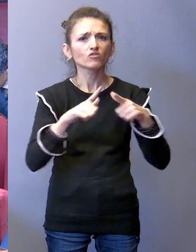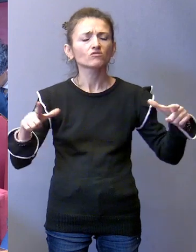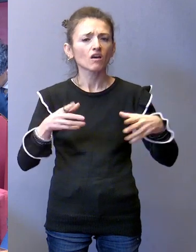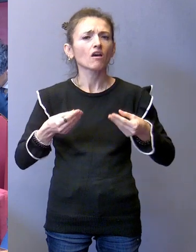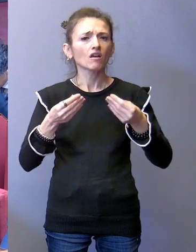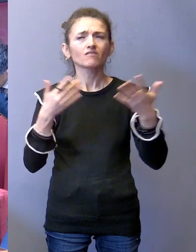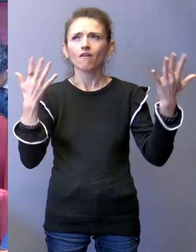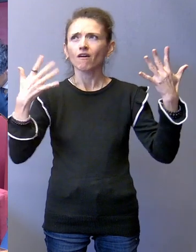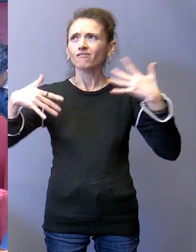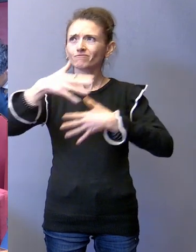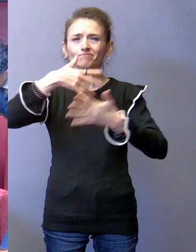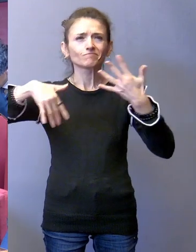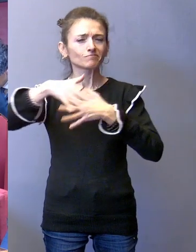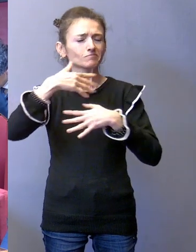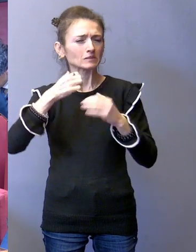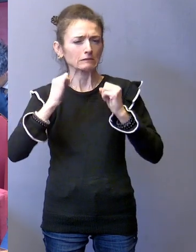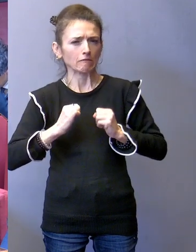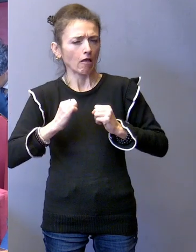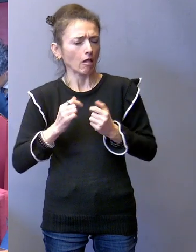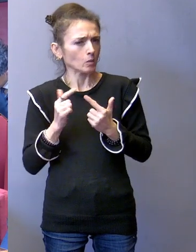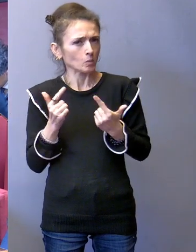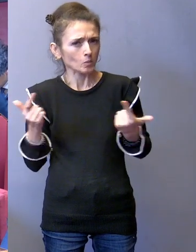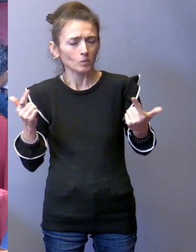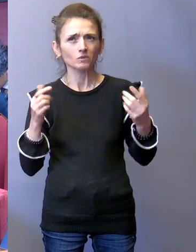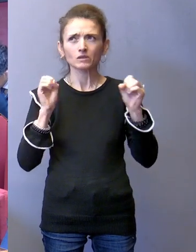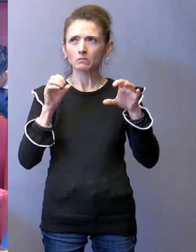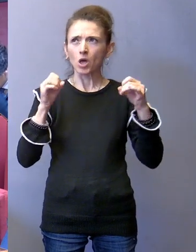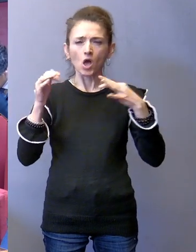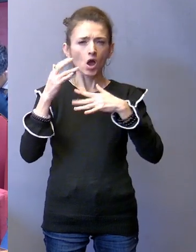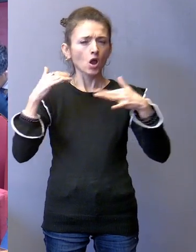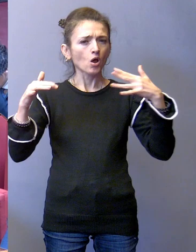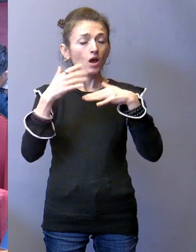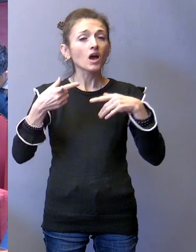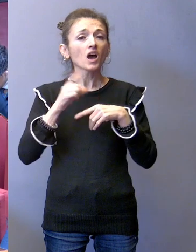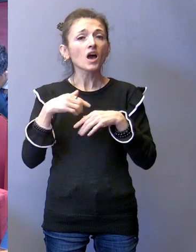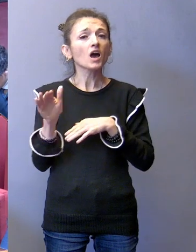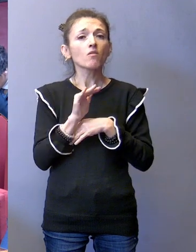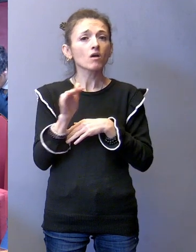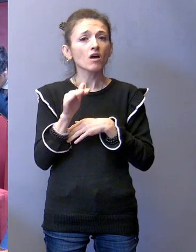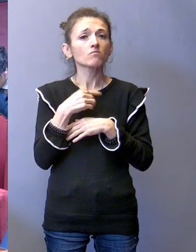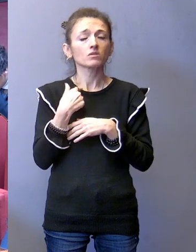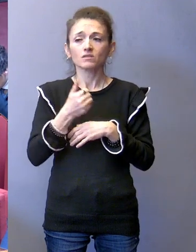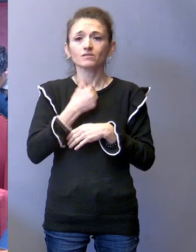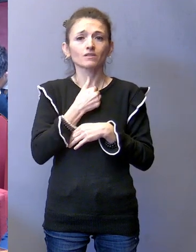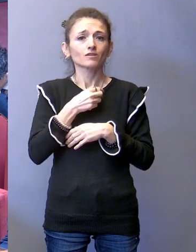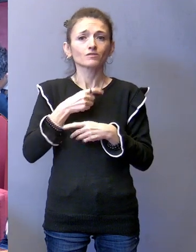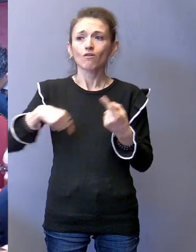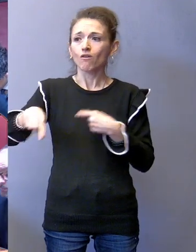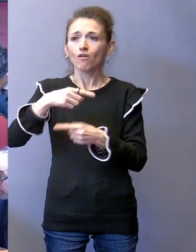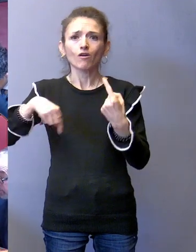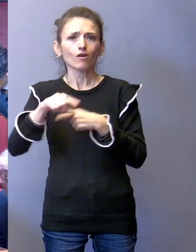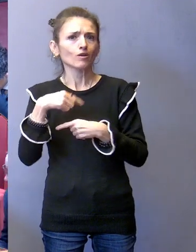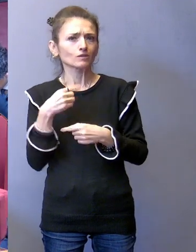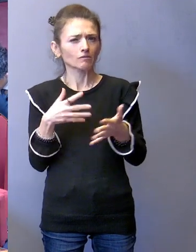insalubridità dei nostri ambienti di vita legata all'inquinamento dell'aria ma anche delle difficoltà dei bambini a muoversi autonomamente con conseguente rischio di